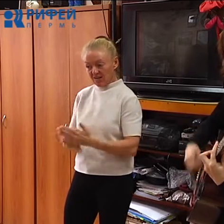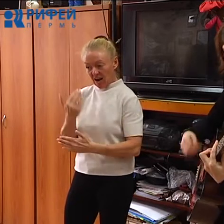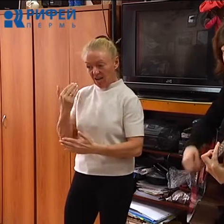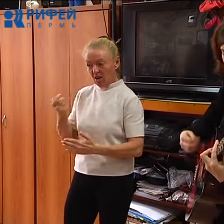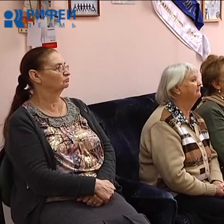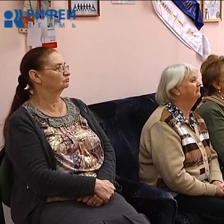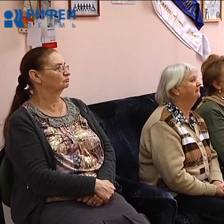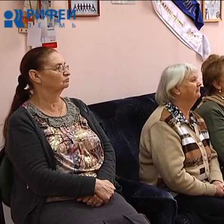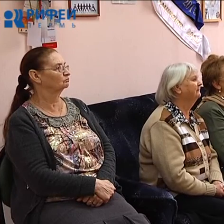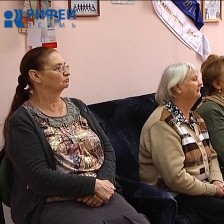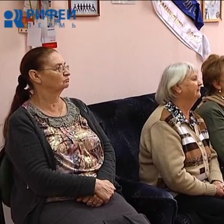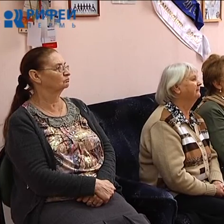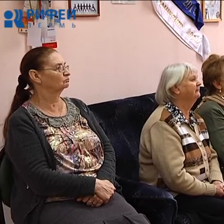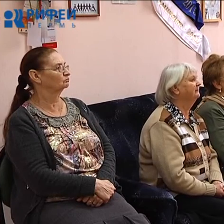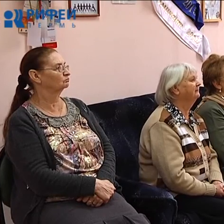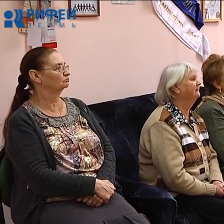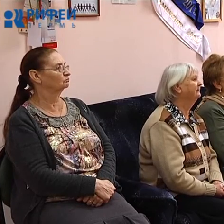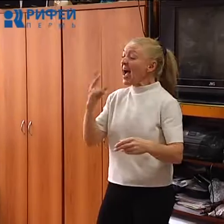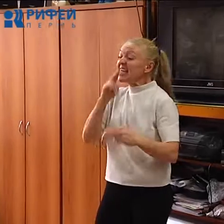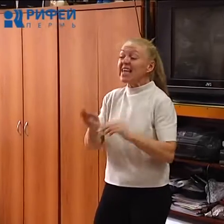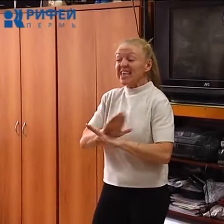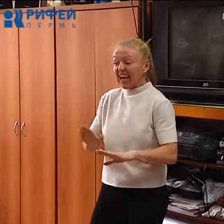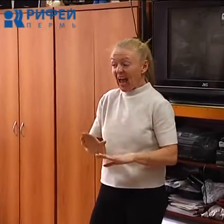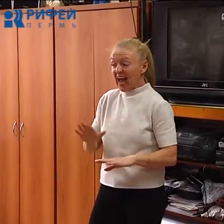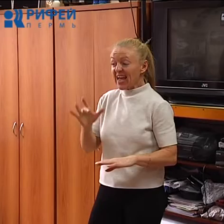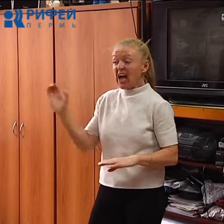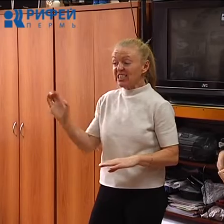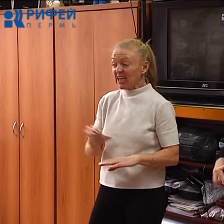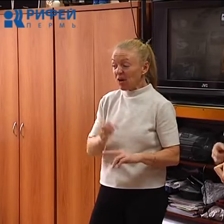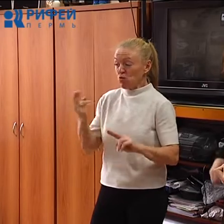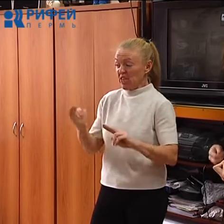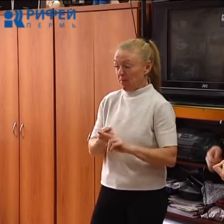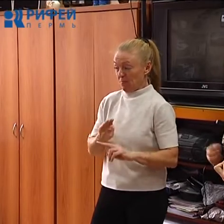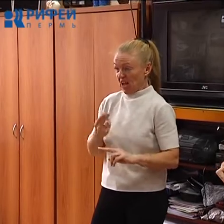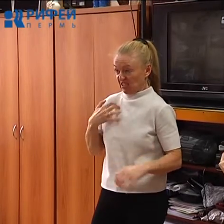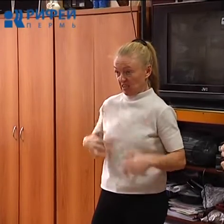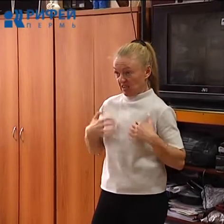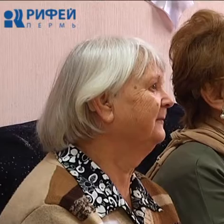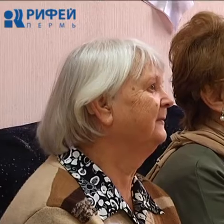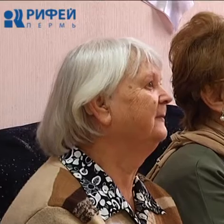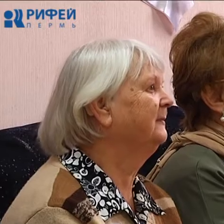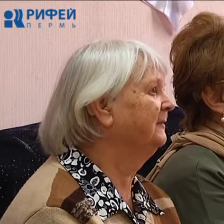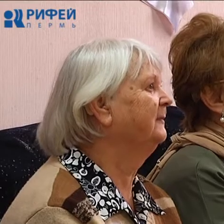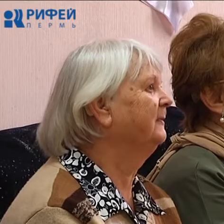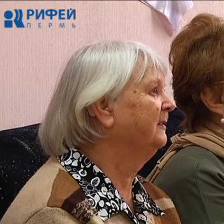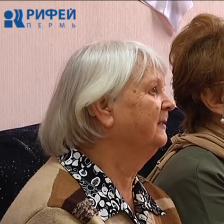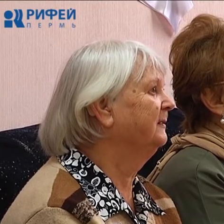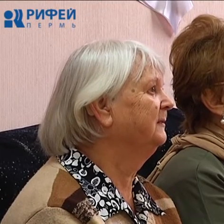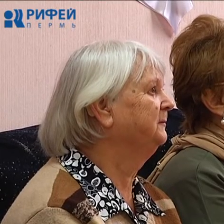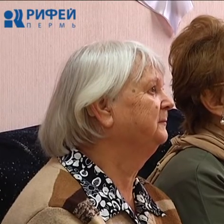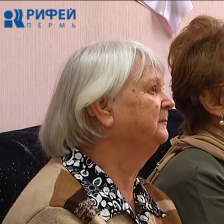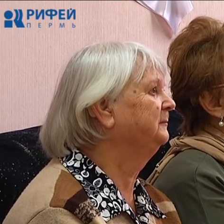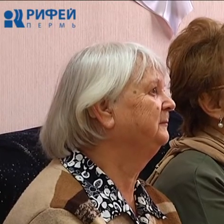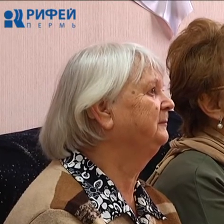своих любимых песен. Аудитория всего 5 человек, а волнение у артистки, как в большом концертном зале. Публика